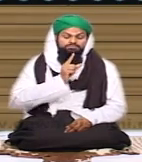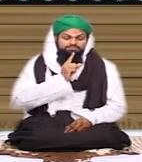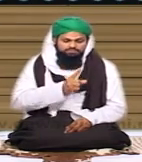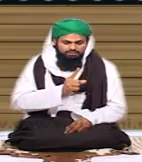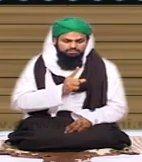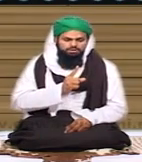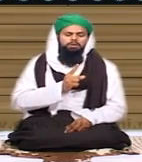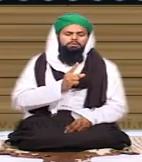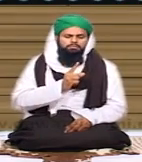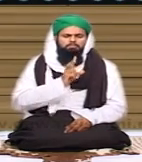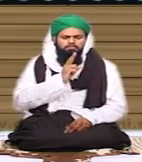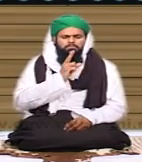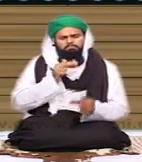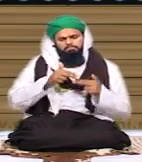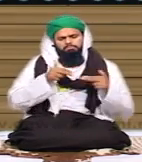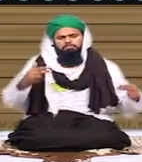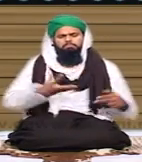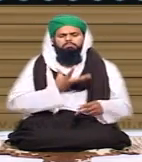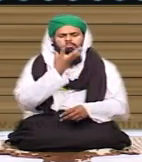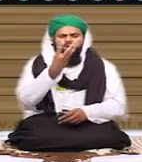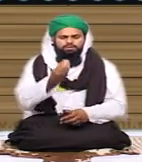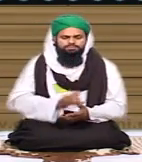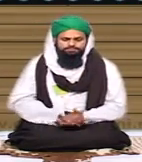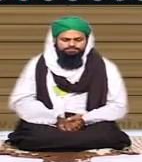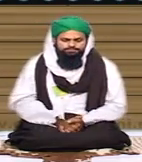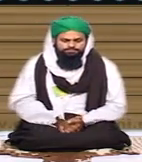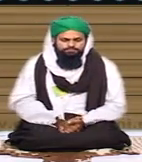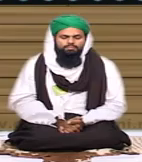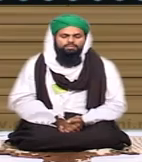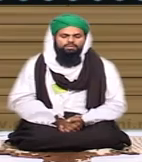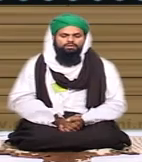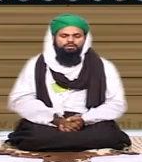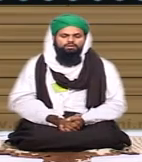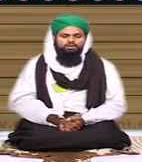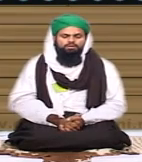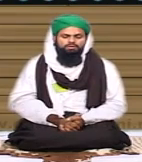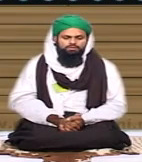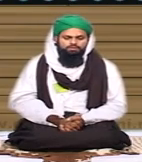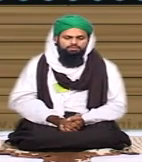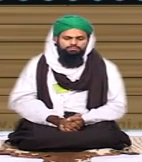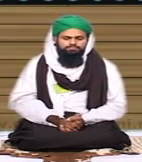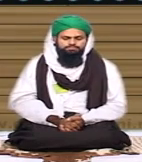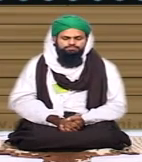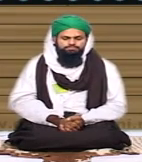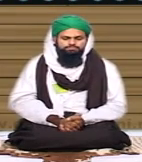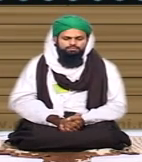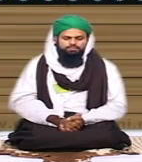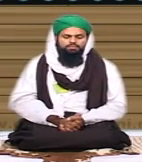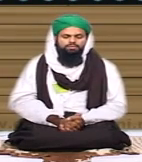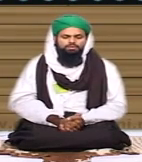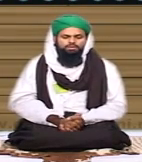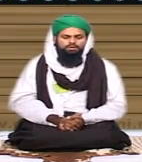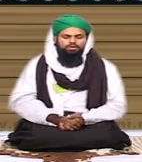बेटे बेटे उसकी ख्वाब की हकीकत को देख रहा है, ये हो सकता है। इन्हें मिसाल दी को नहीं देख रहा मगर देख रहा, ये भी मुमकिन